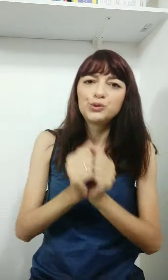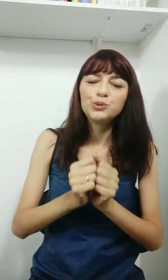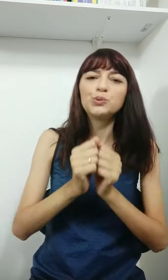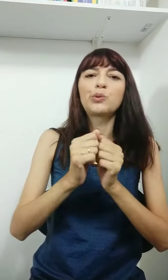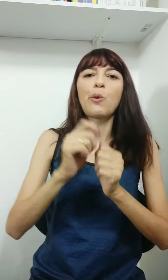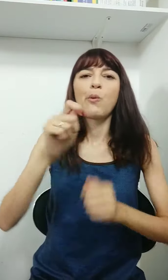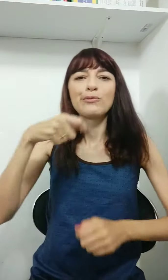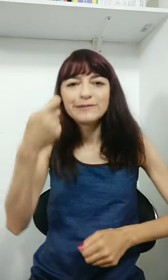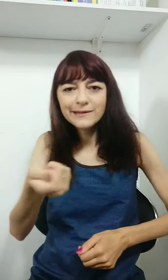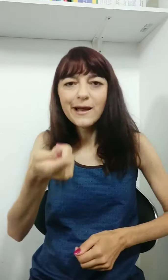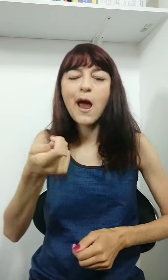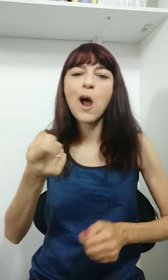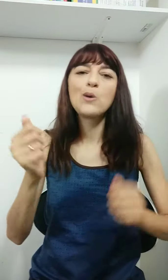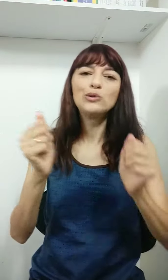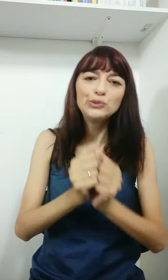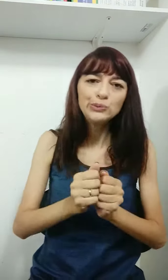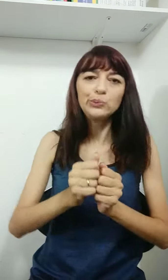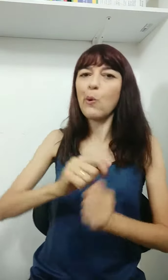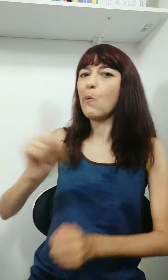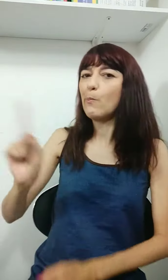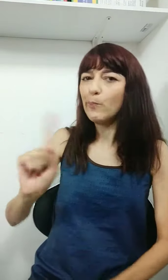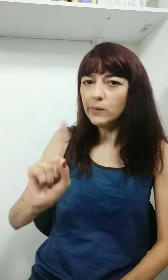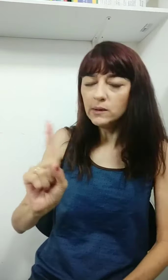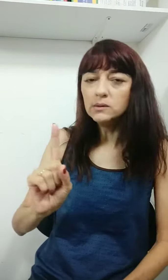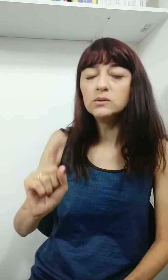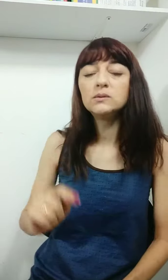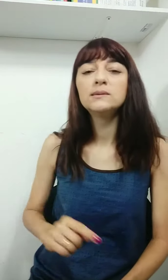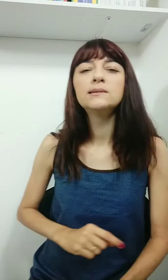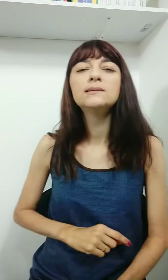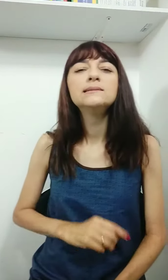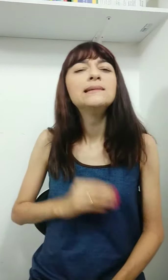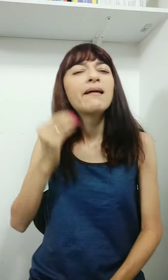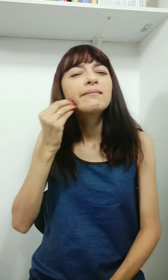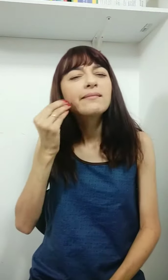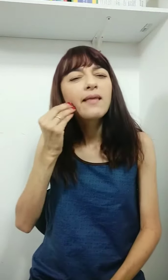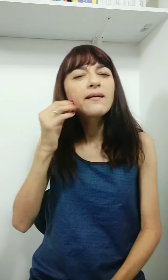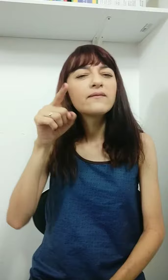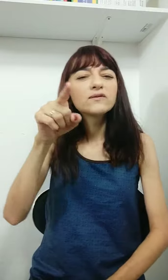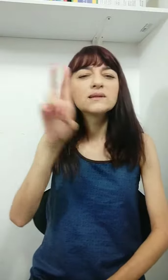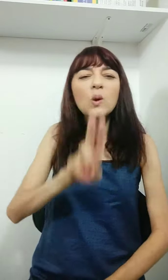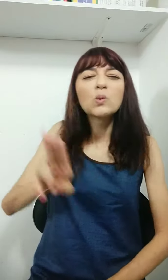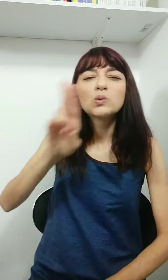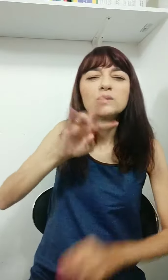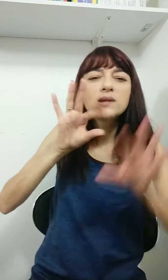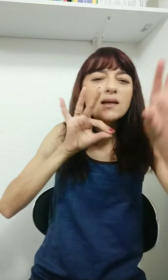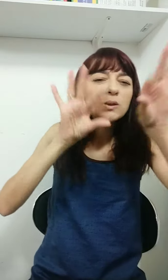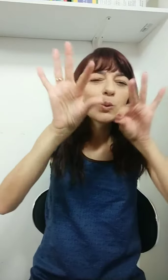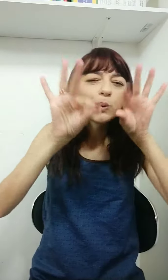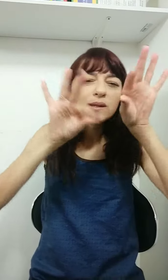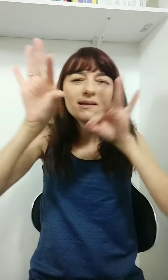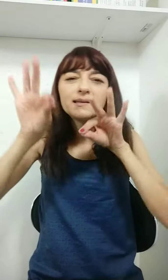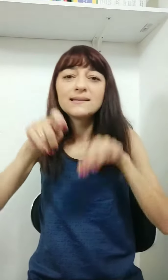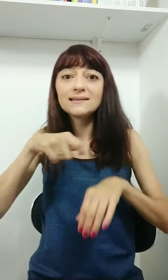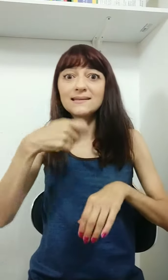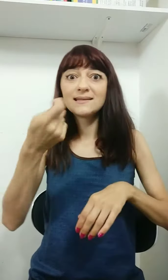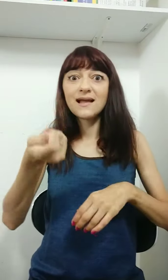você fala, não, eu preciso fazer essa expressão facial, eu preciso movimentar aqui a minha cabeça horizontalmente.